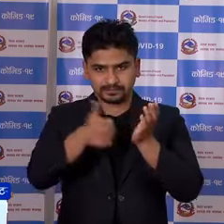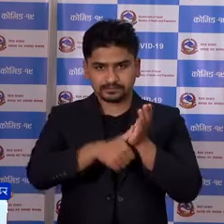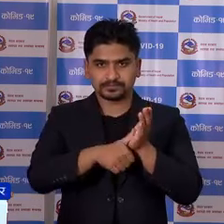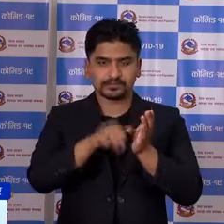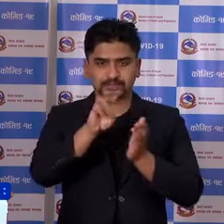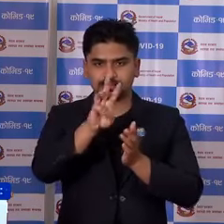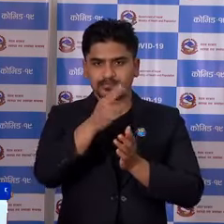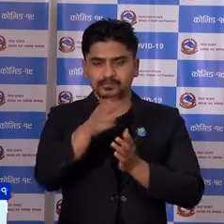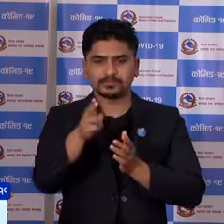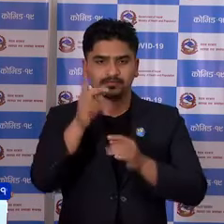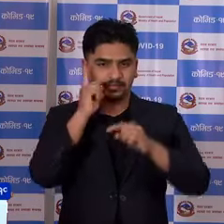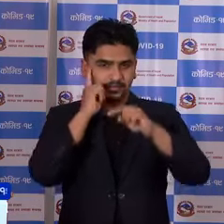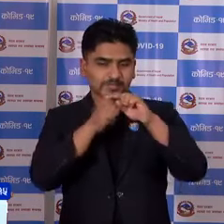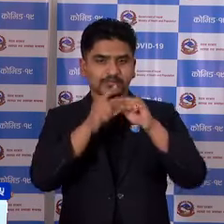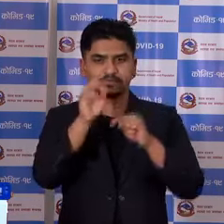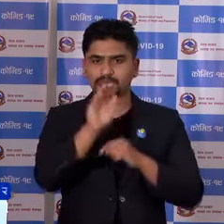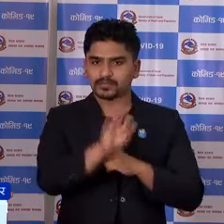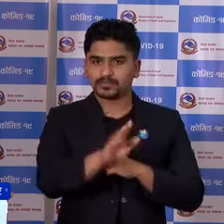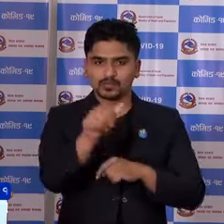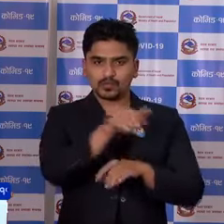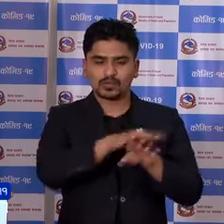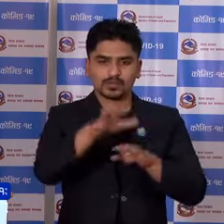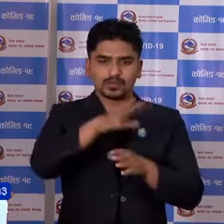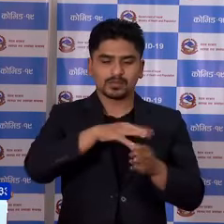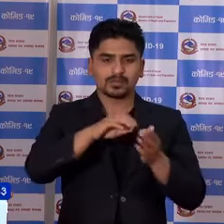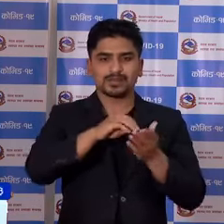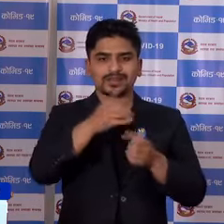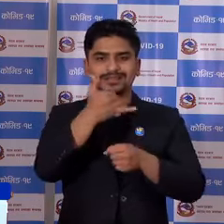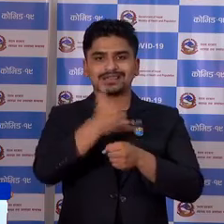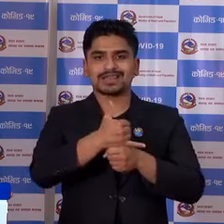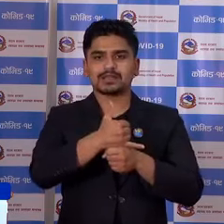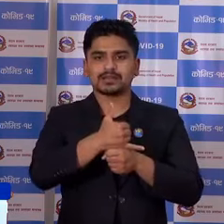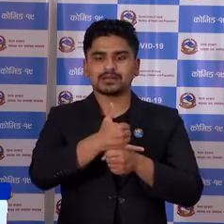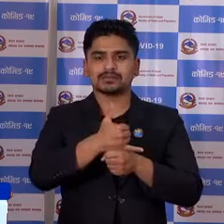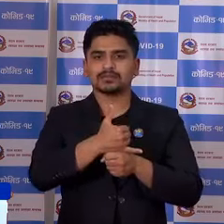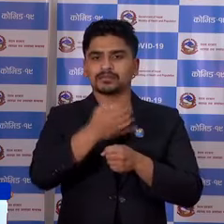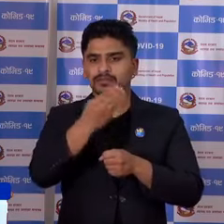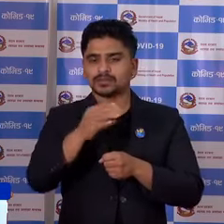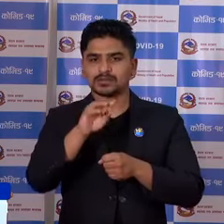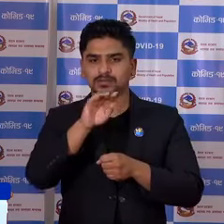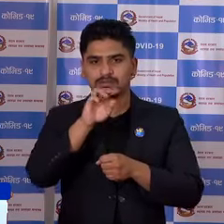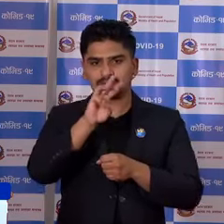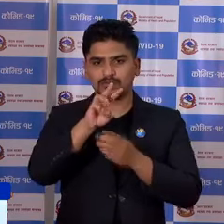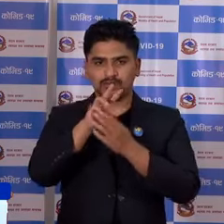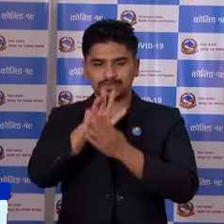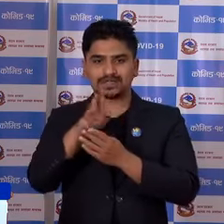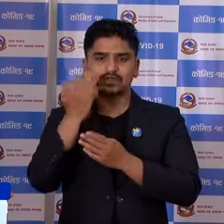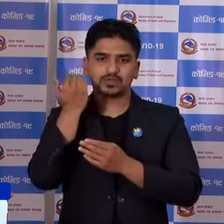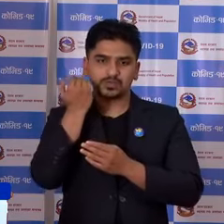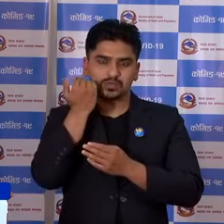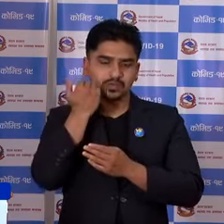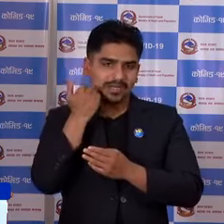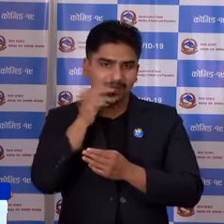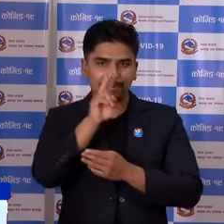परीक्षणमा 3 जनाको पोजिटिभ आएको छ। उहाँहरू सबै स्याङ्जाका हुनुहुन्छ, 39 वर्षीय महिला